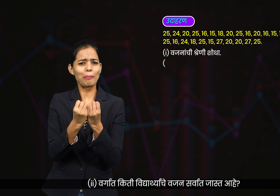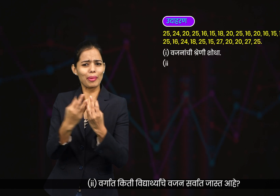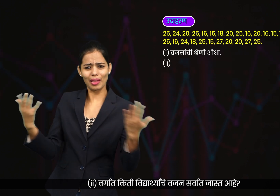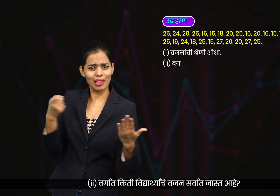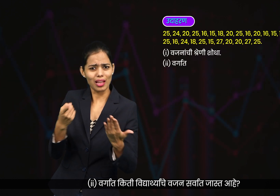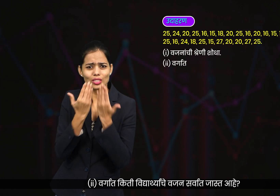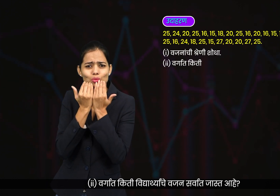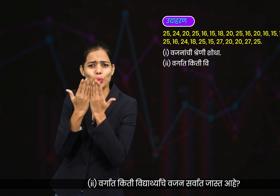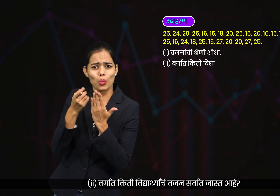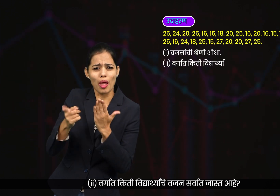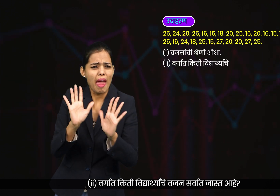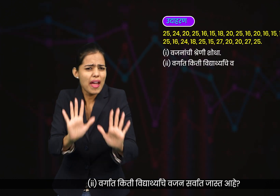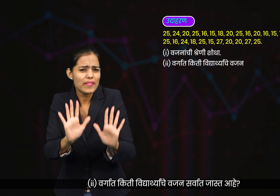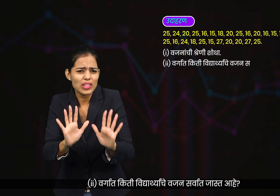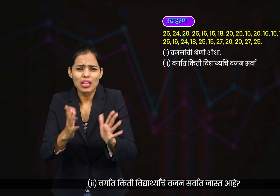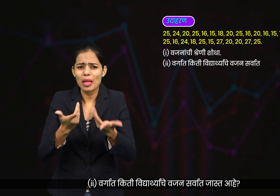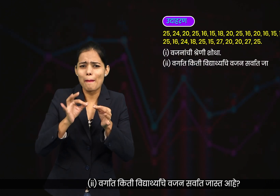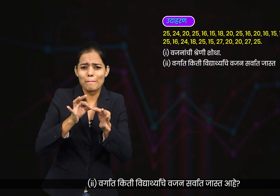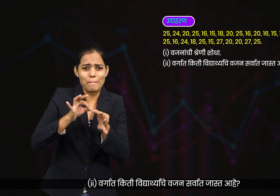वर्गात किती विद्यार्थ्यांचे वजन सर्वात जास्त आहे?